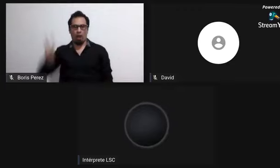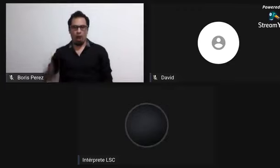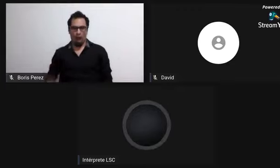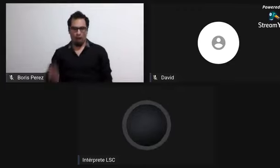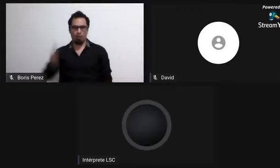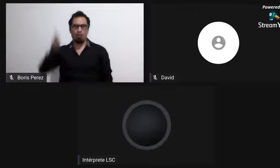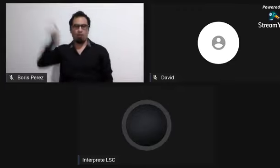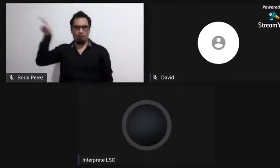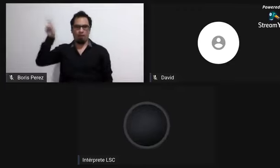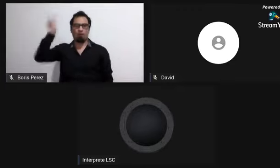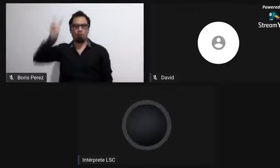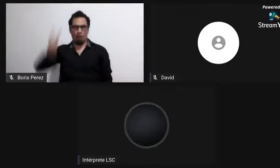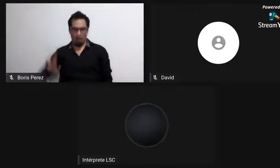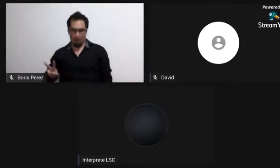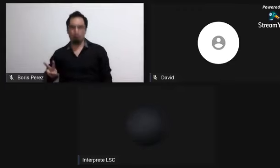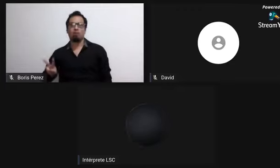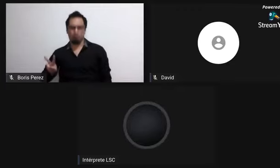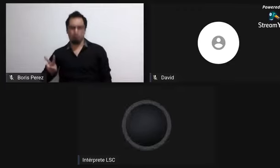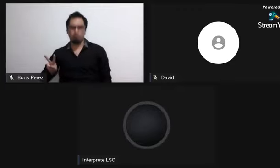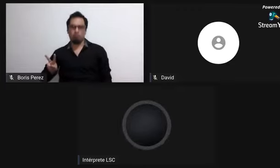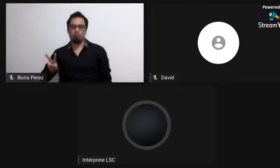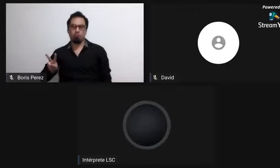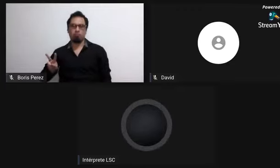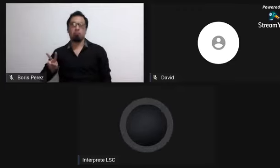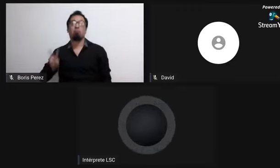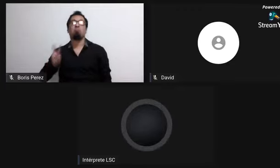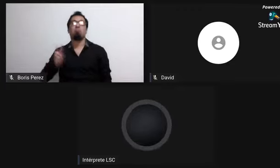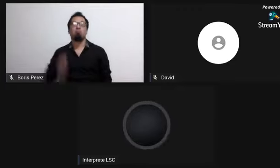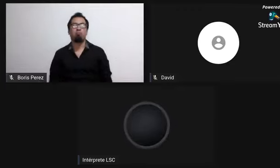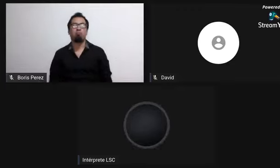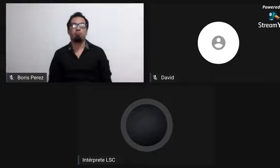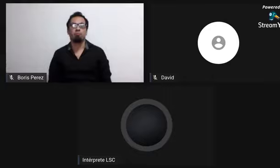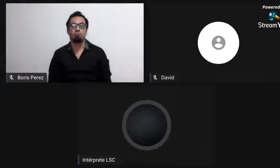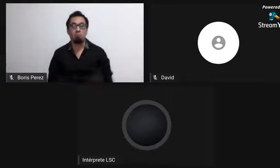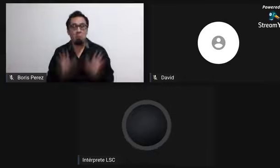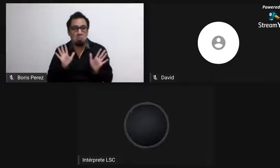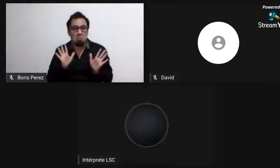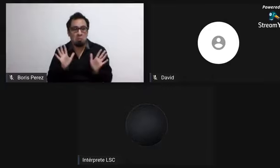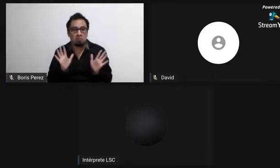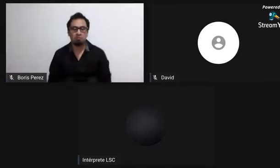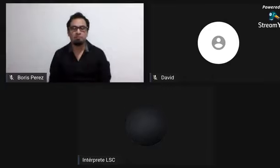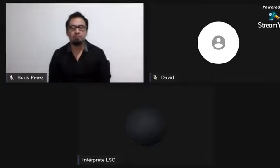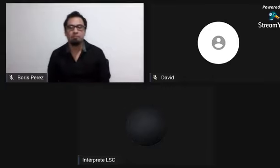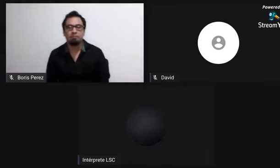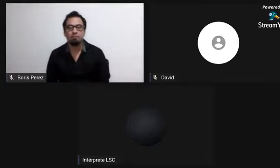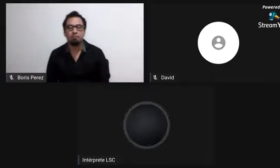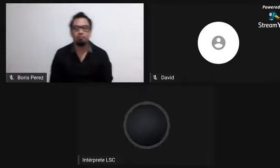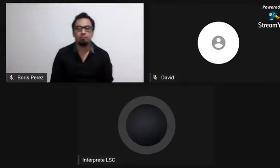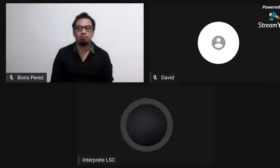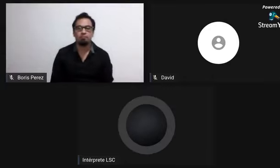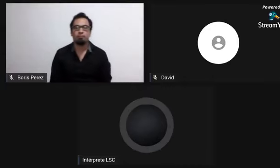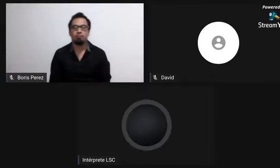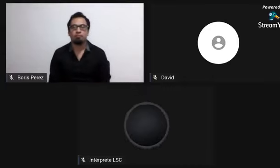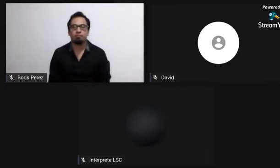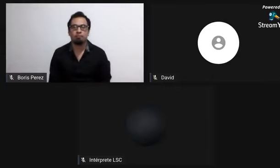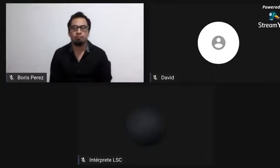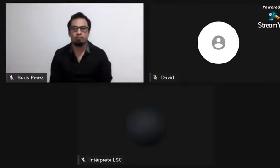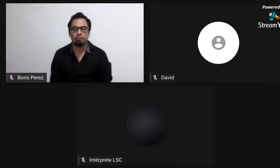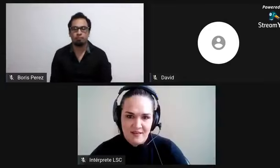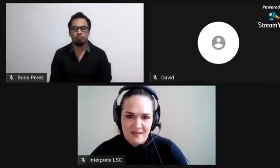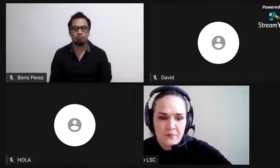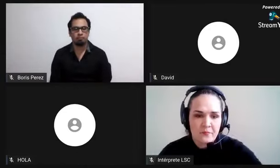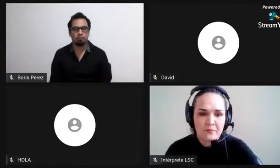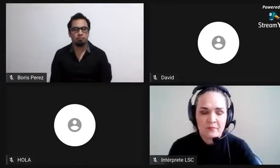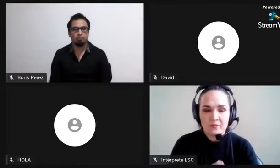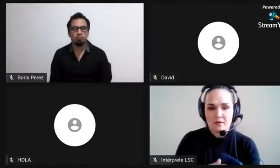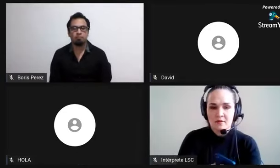Bolívar nació en Venezuela. Él nació en el territorio actualmente venezolano. No sé si hay otra pregunta.